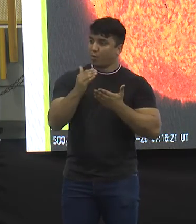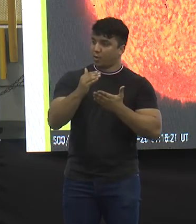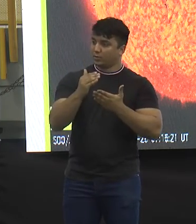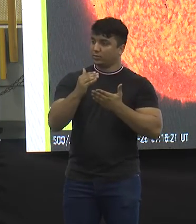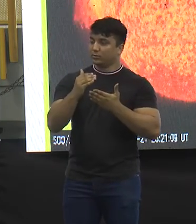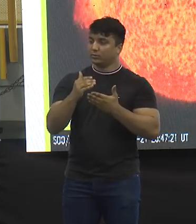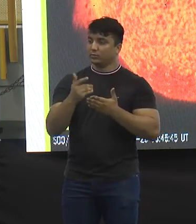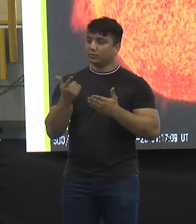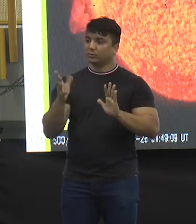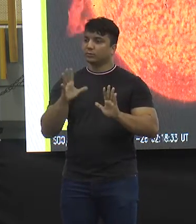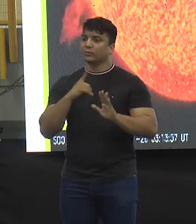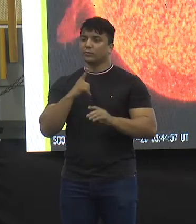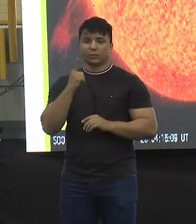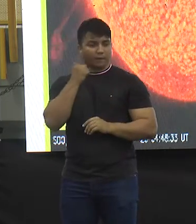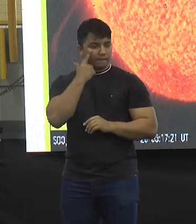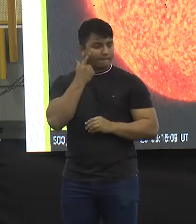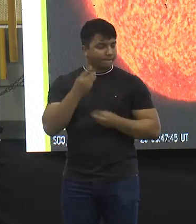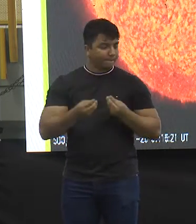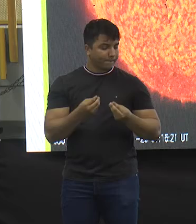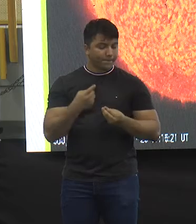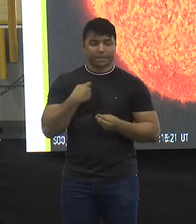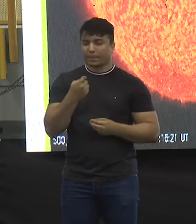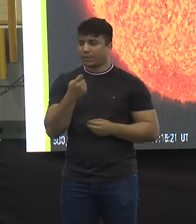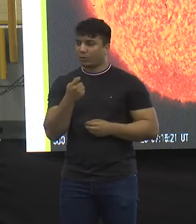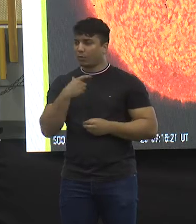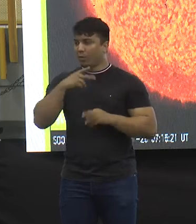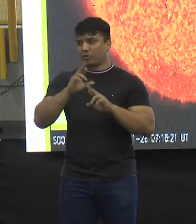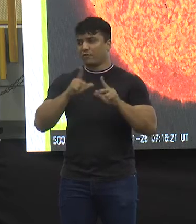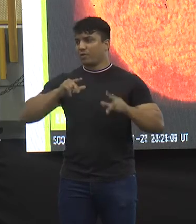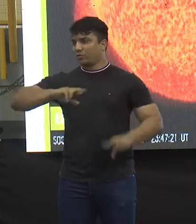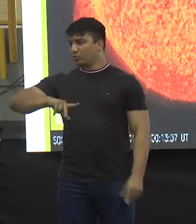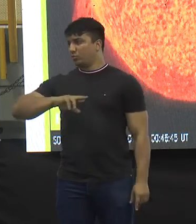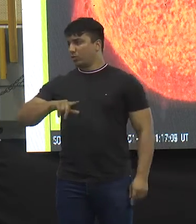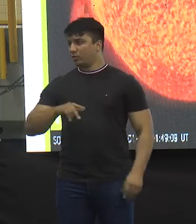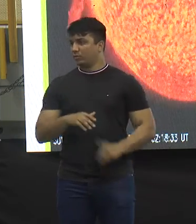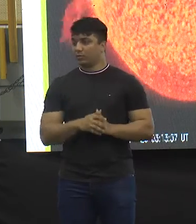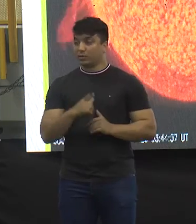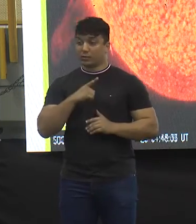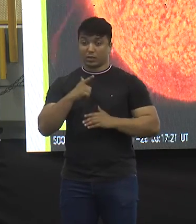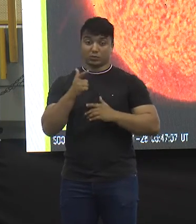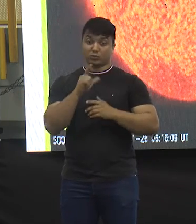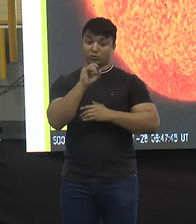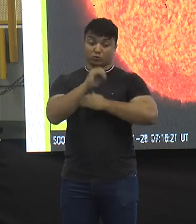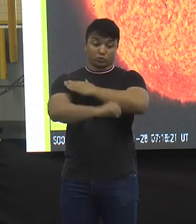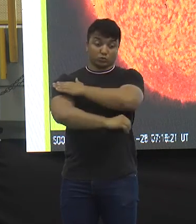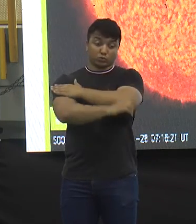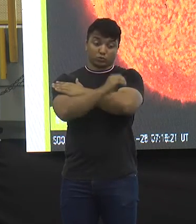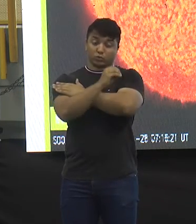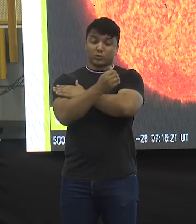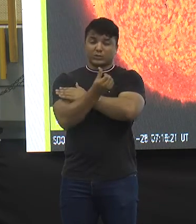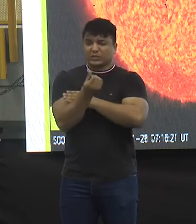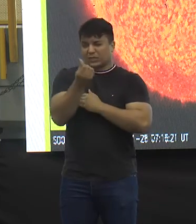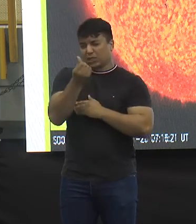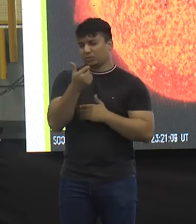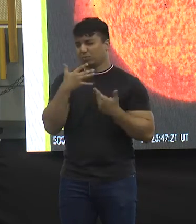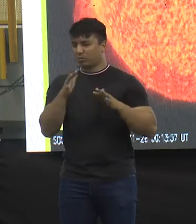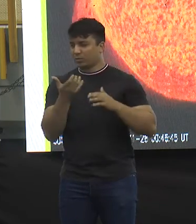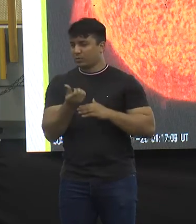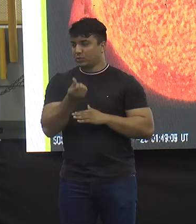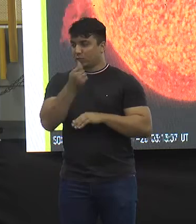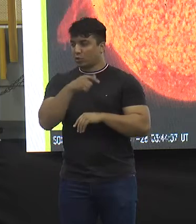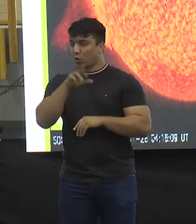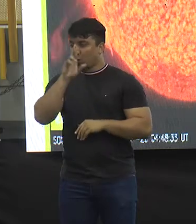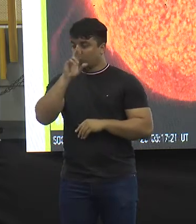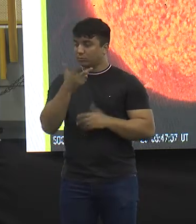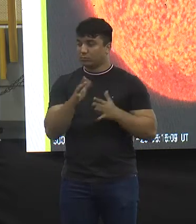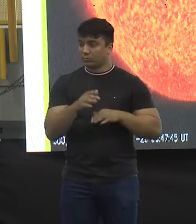Como a gente está próximo ao Equador, aqui praticamente não tem diferença. O sol nasce muito próximo das 6 horas e se põe